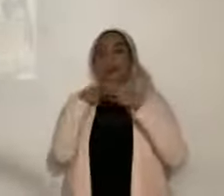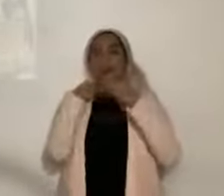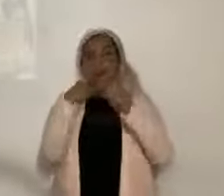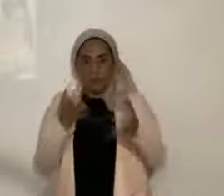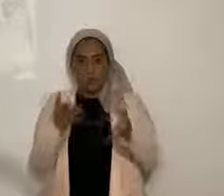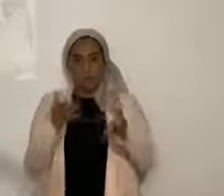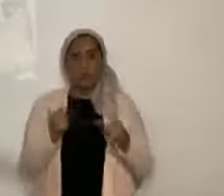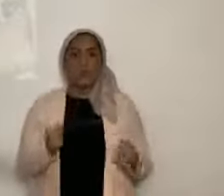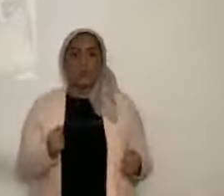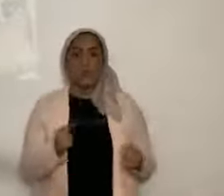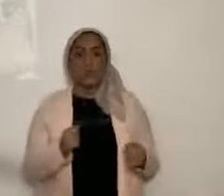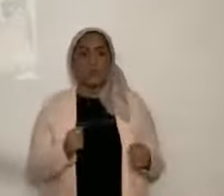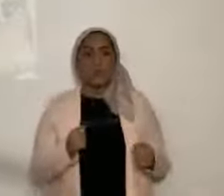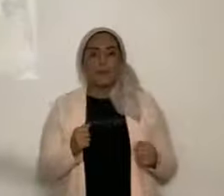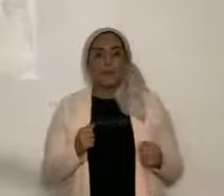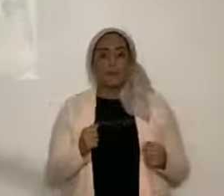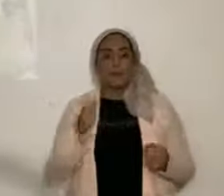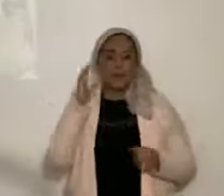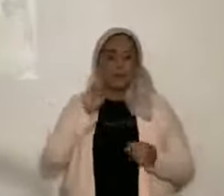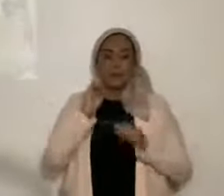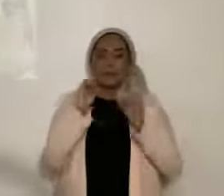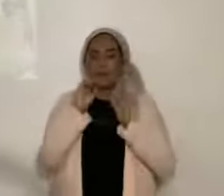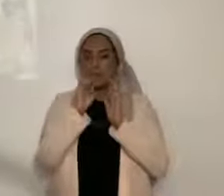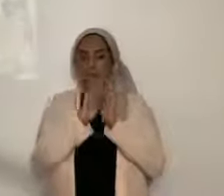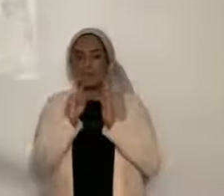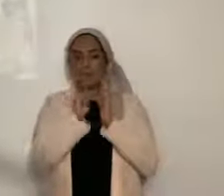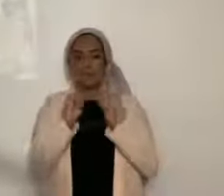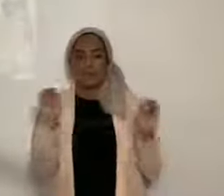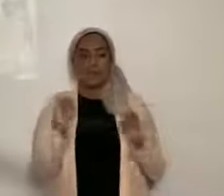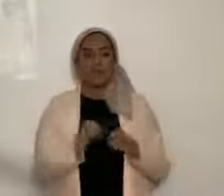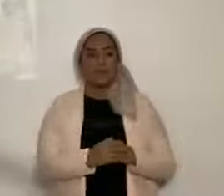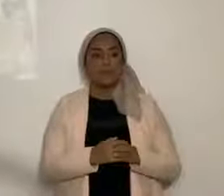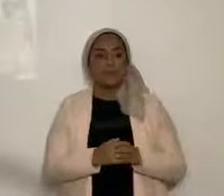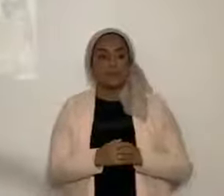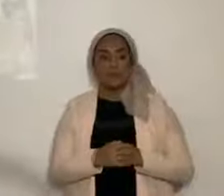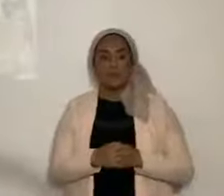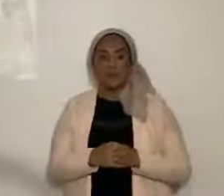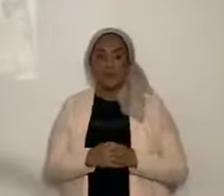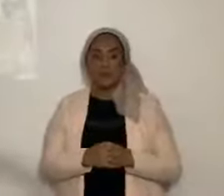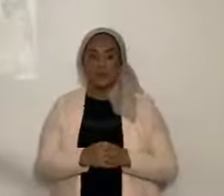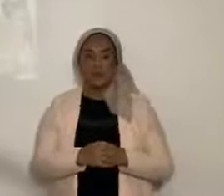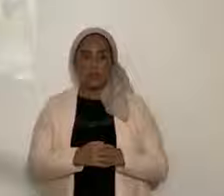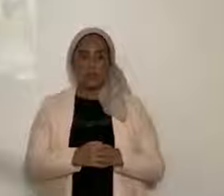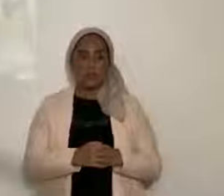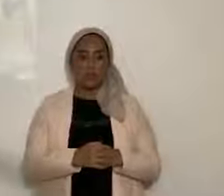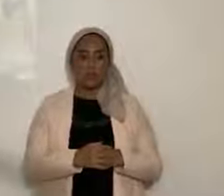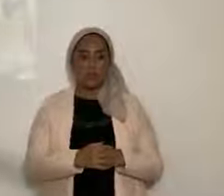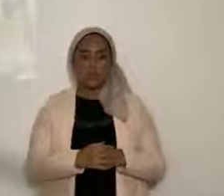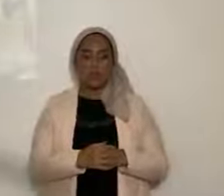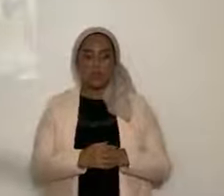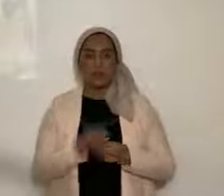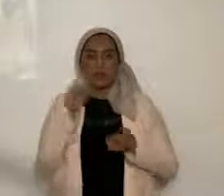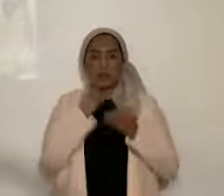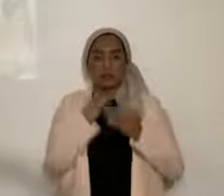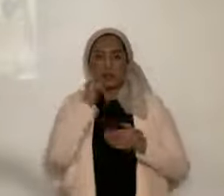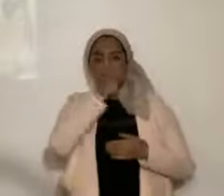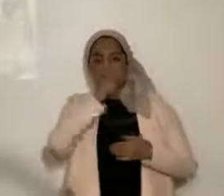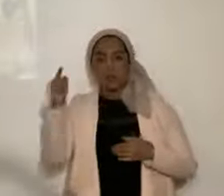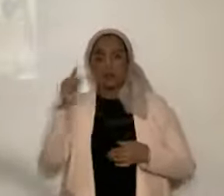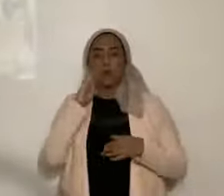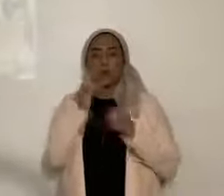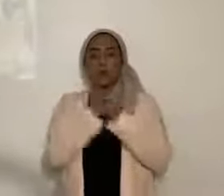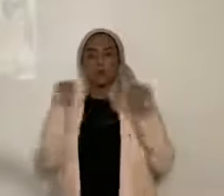voy a decir así, porque no había versos ni capítulos. En 1 Tesalonicenses 1:10, 1 Tesalonicenses 1:10, que ustedes serán